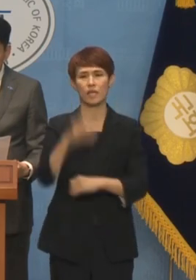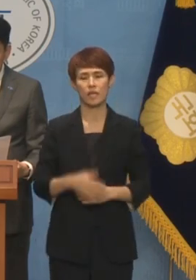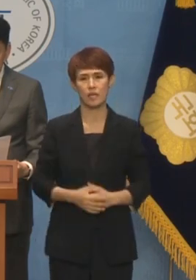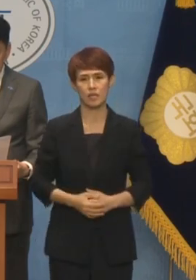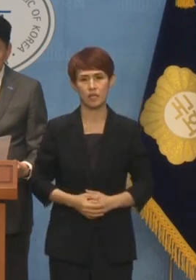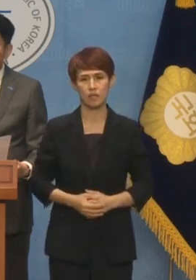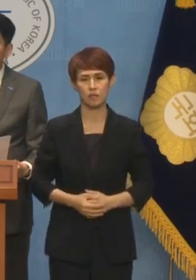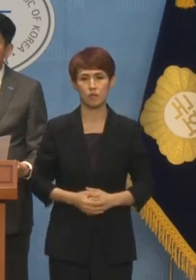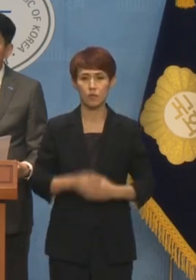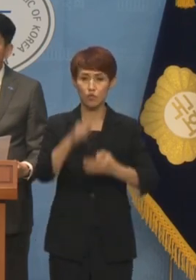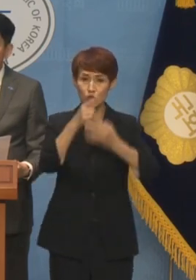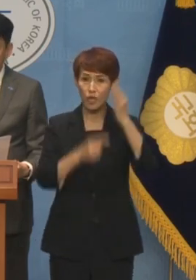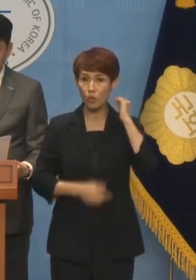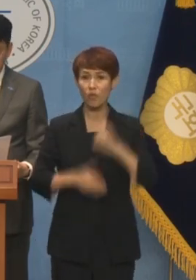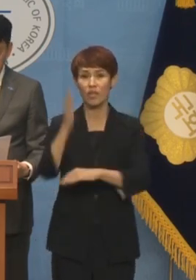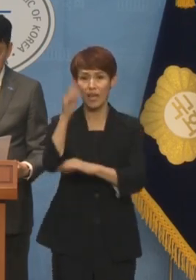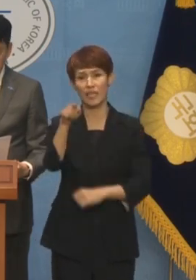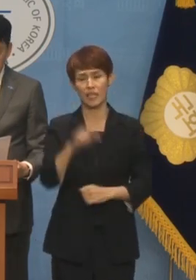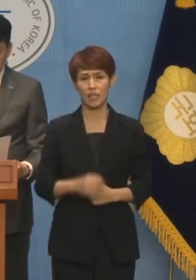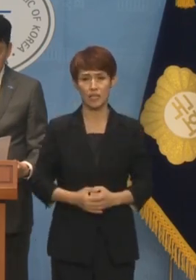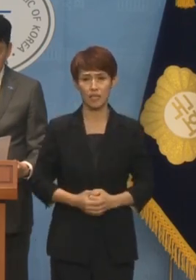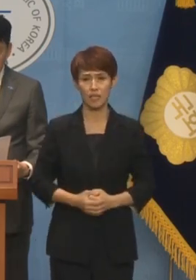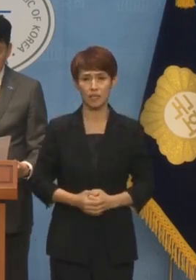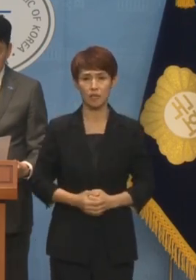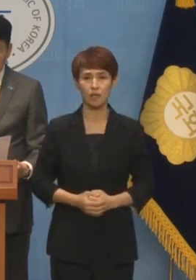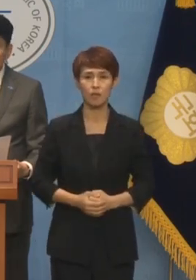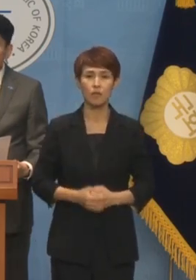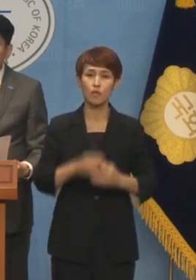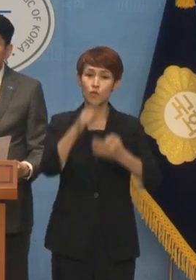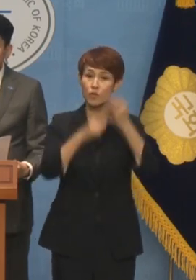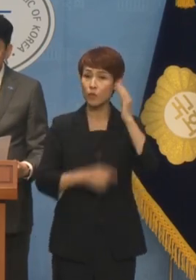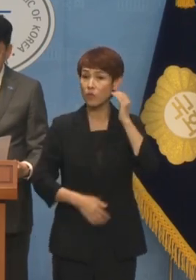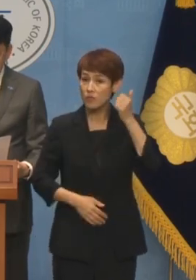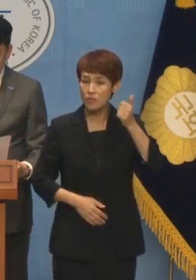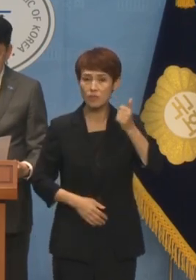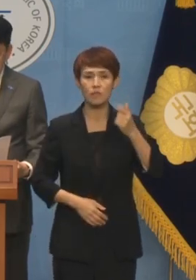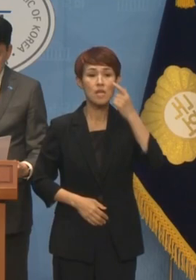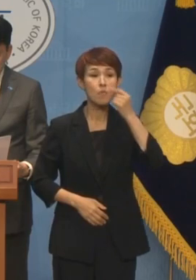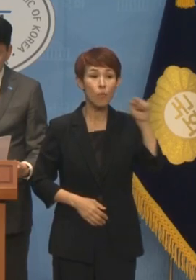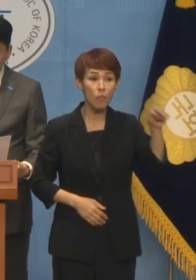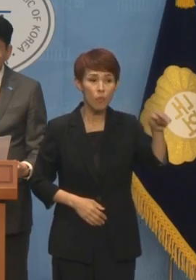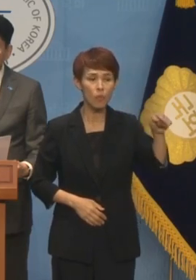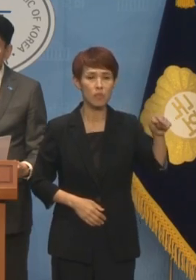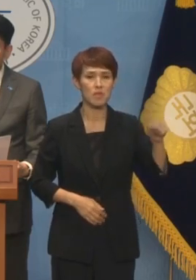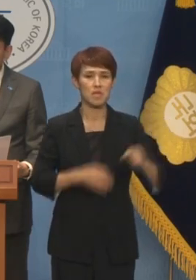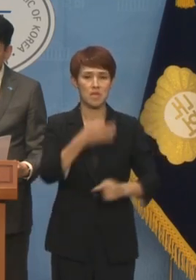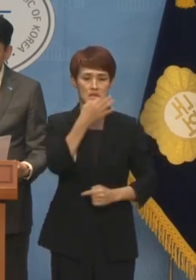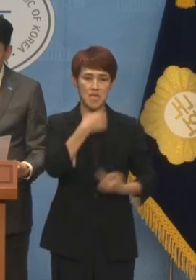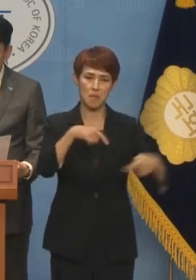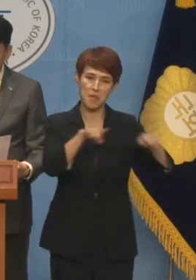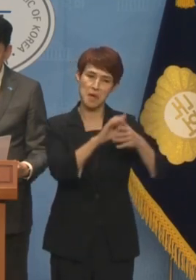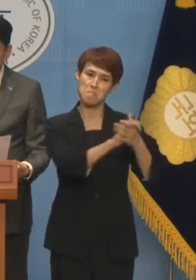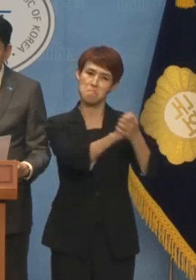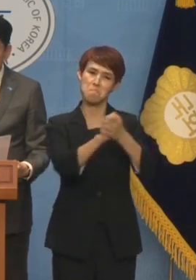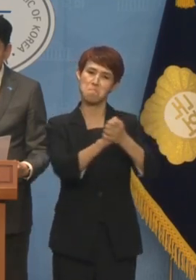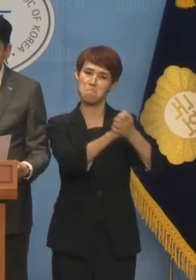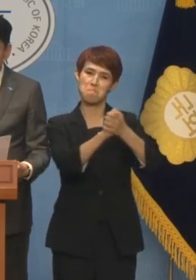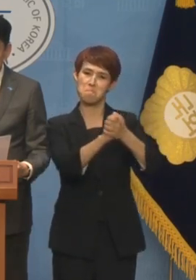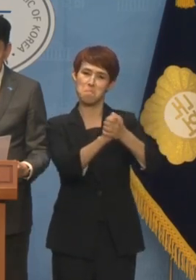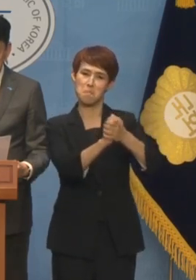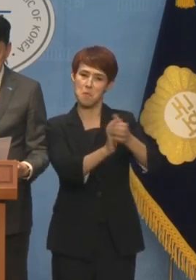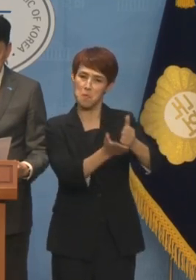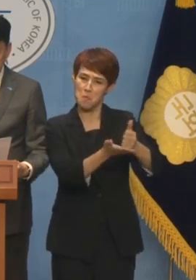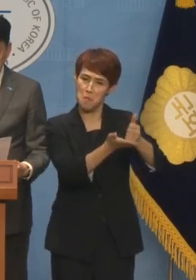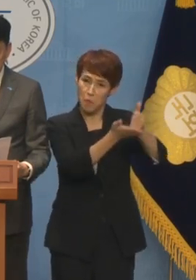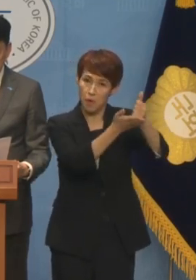대통령 윤석열의 말입니다. 윤 대통령은 일본을 이익을 공유하는 파트너라고 치켜